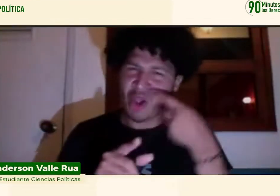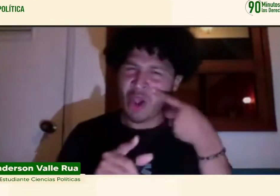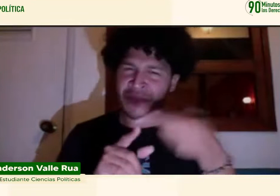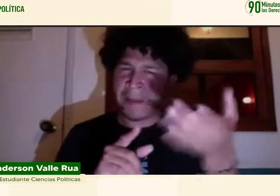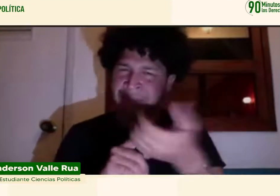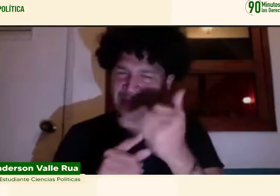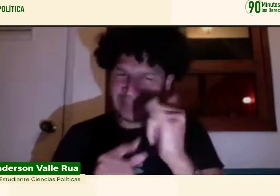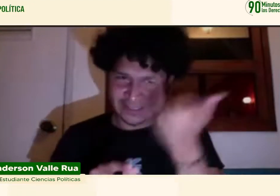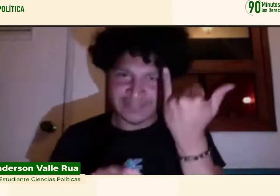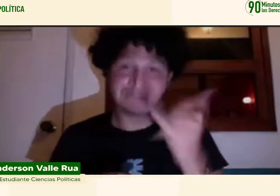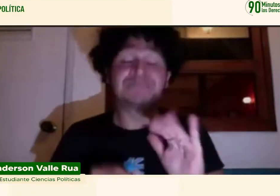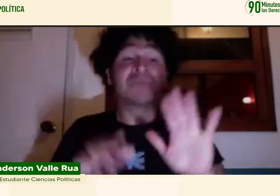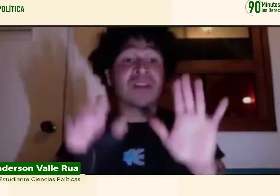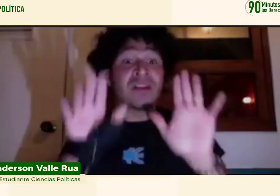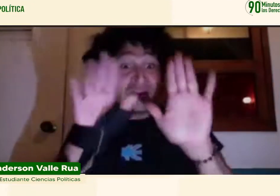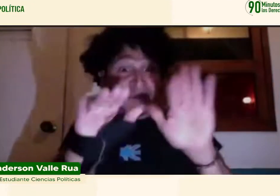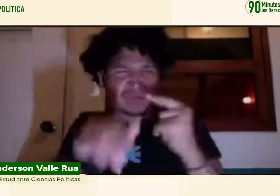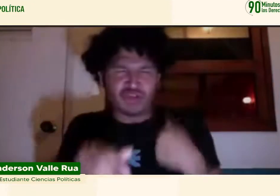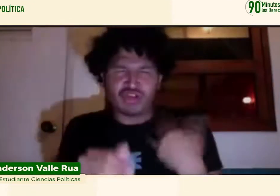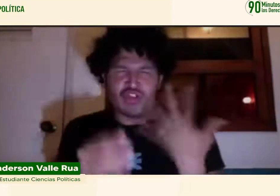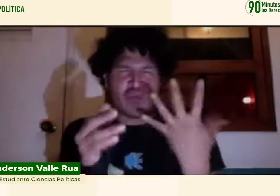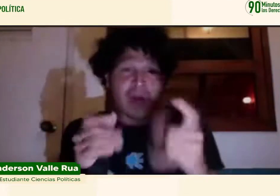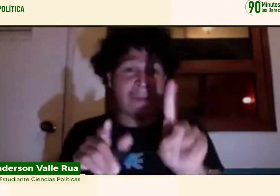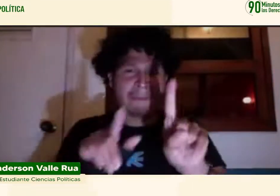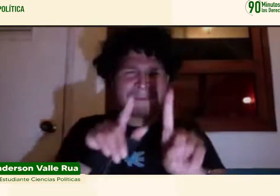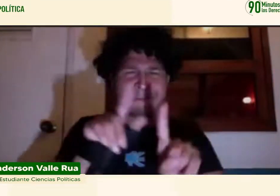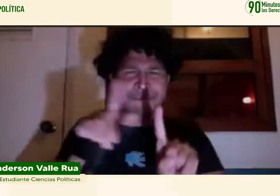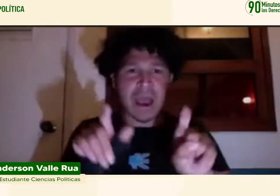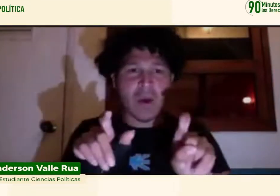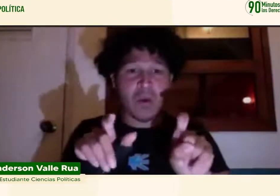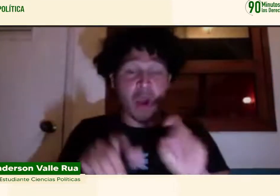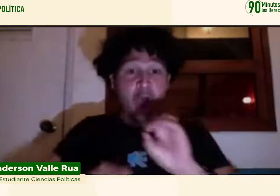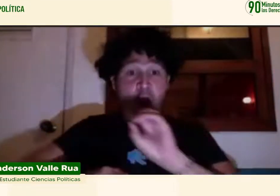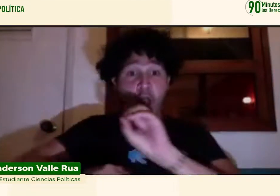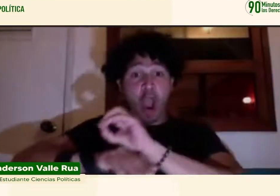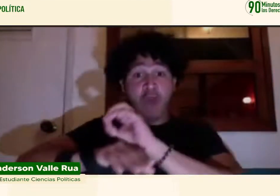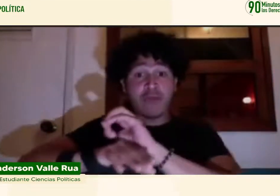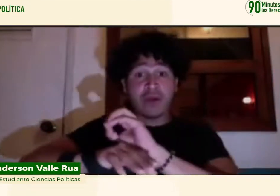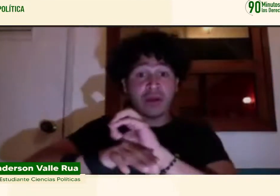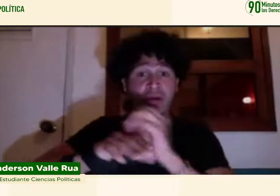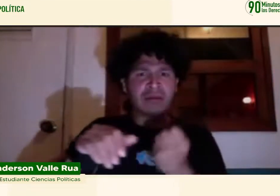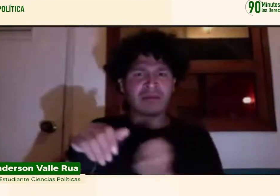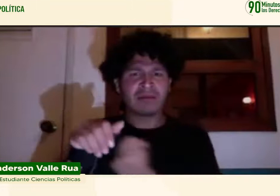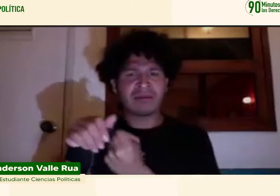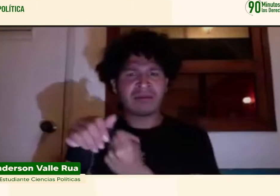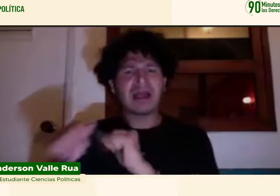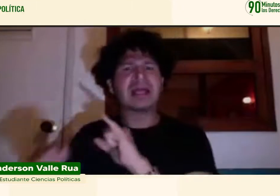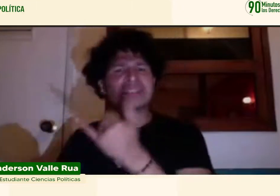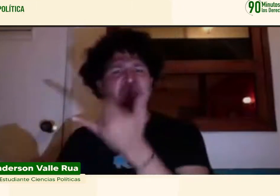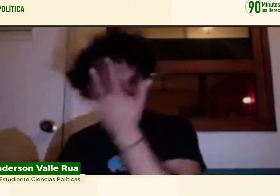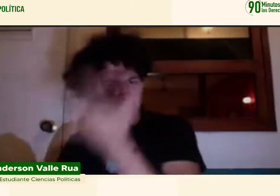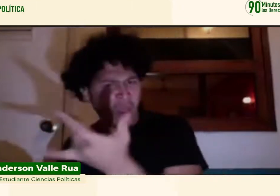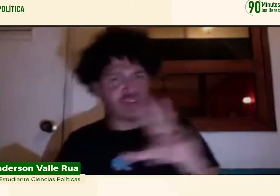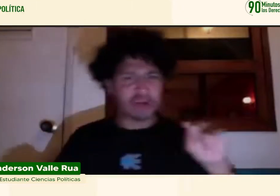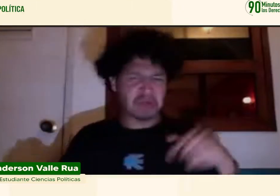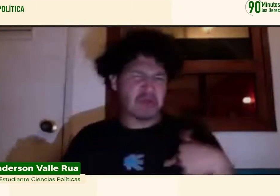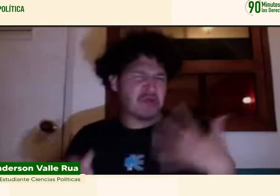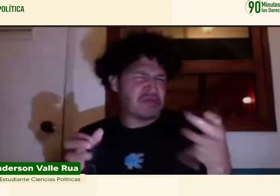gracias celebré en intervención y espero dar en el blanco con ella que quiero compartir sobre la pregunta